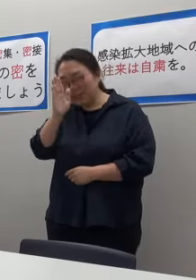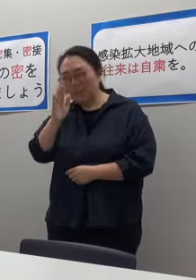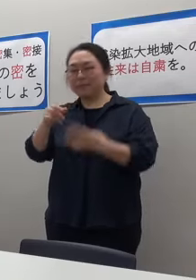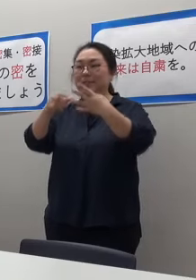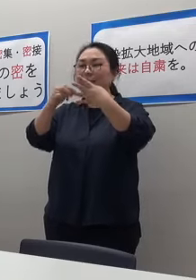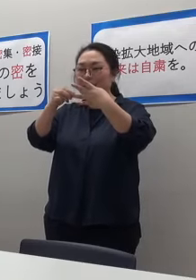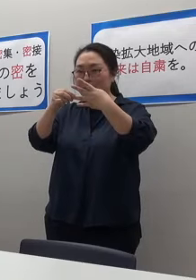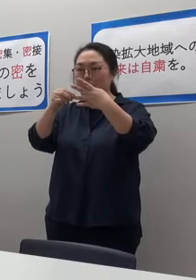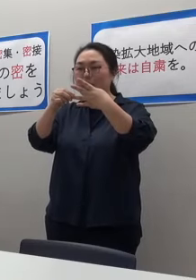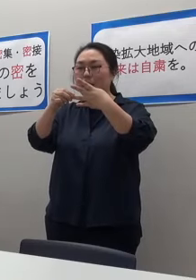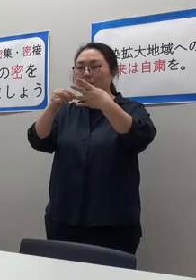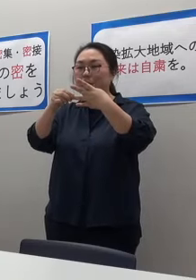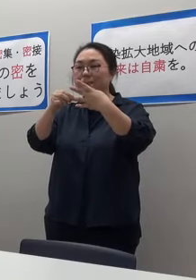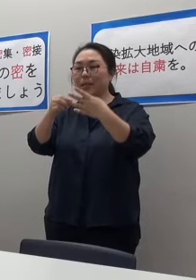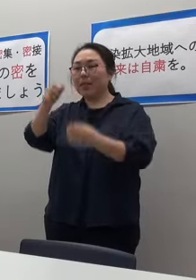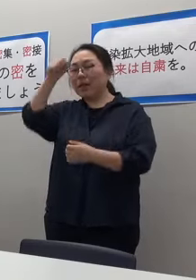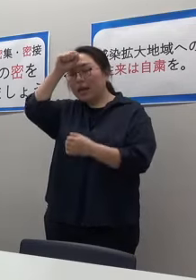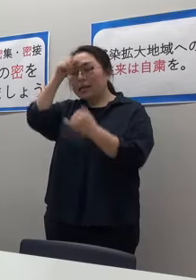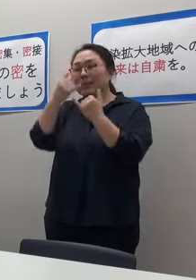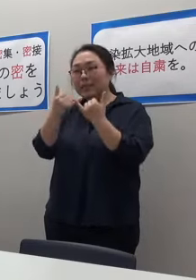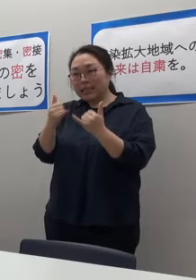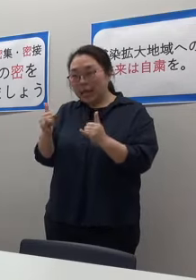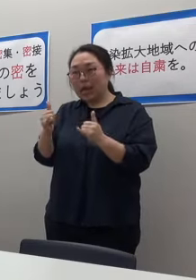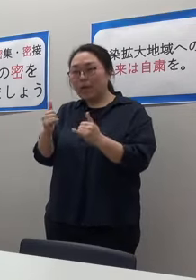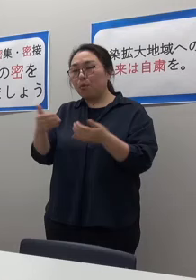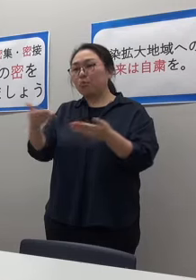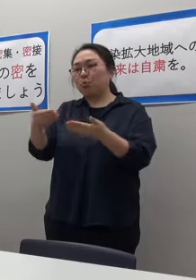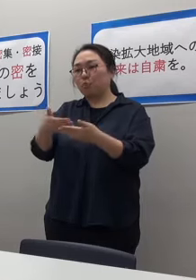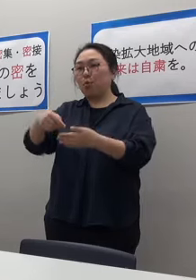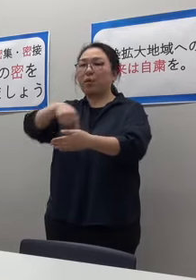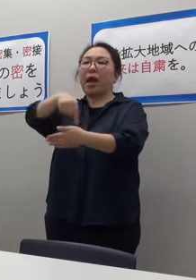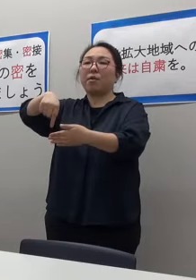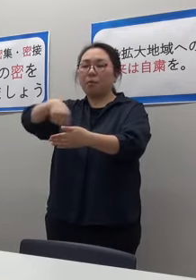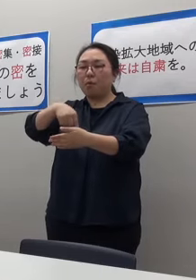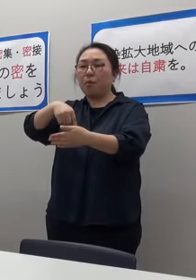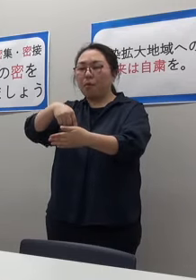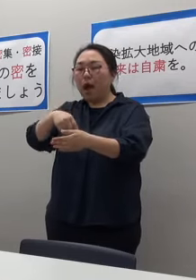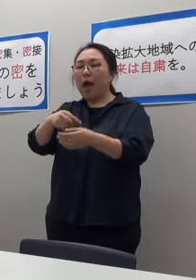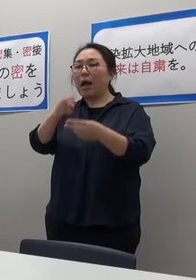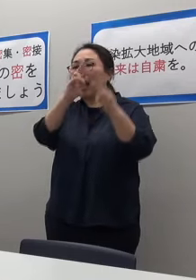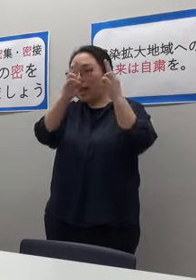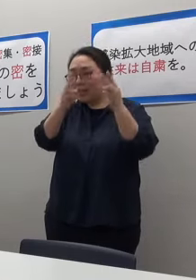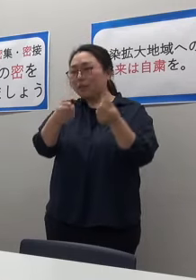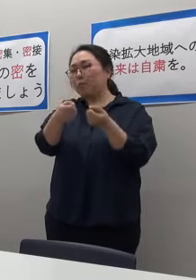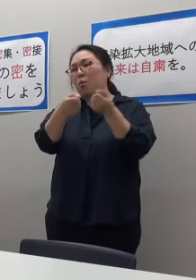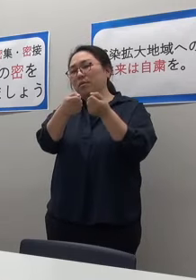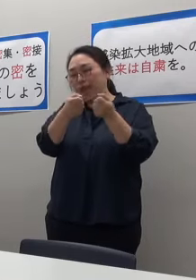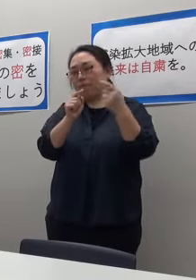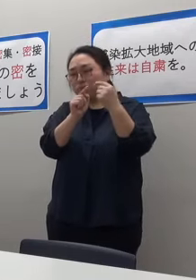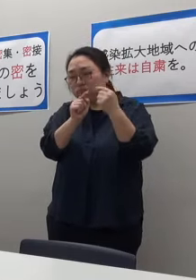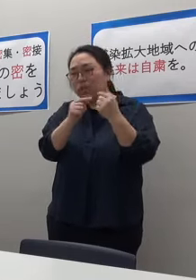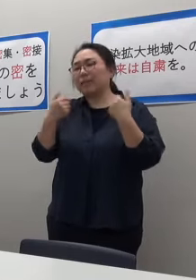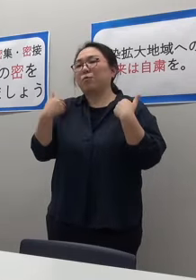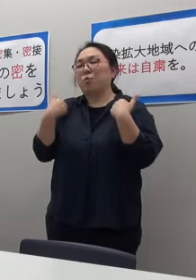点目でございます。患者さんの職業につきましては、その公表について勤務先等との調整を行う必要がありますので、今回につき